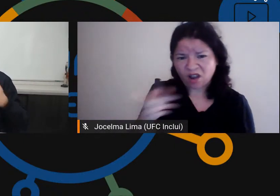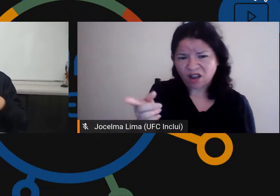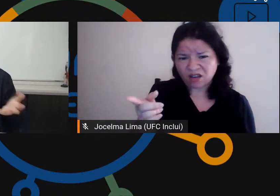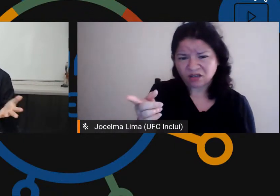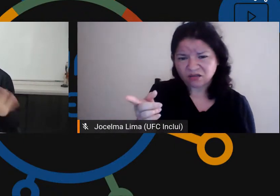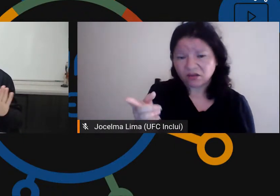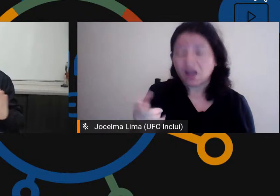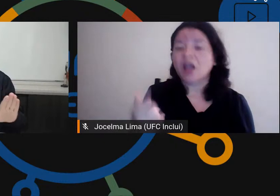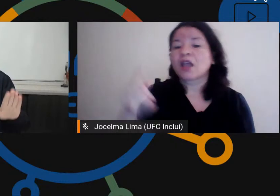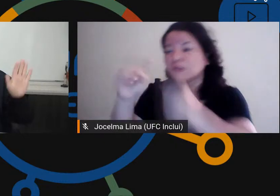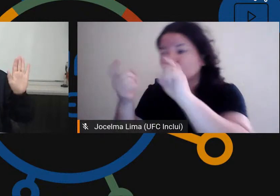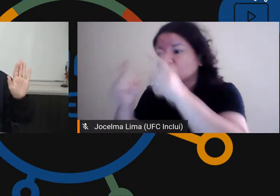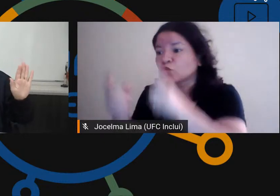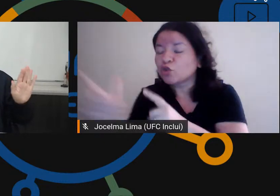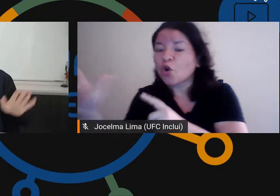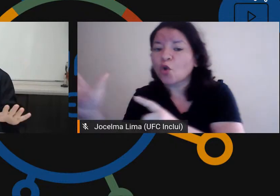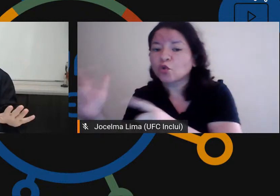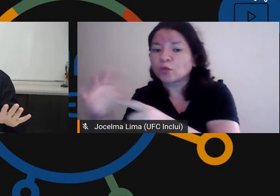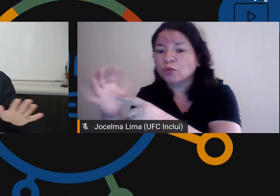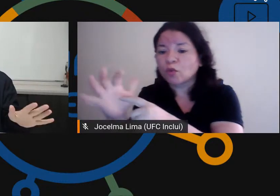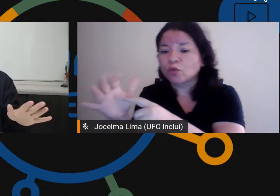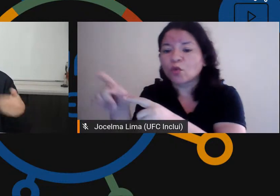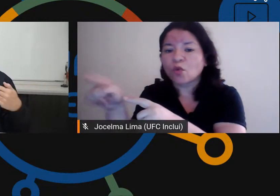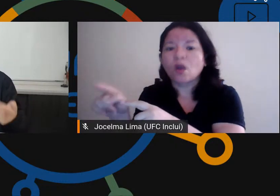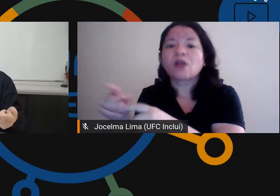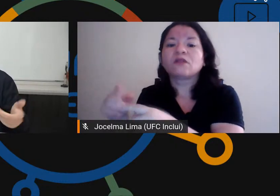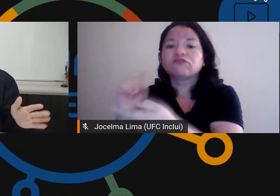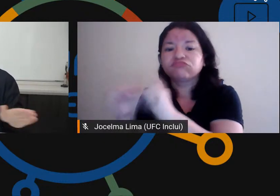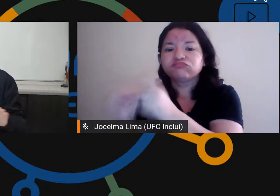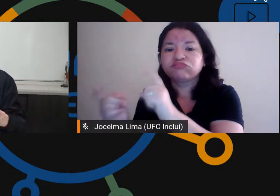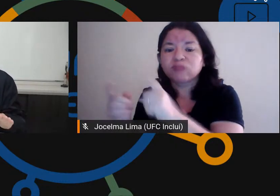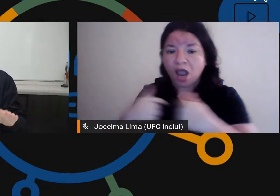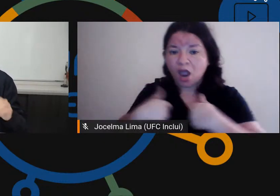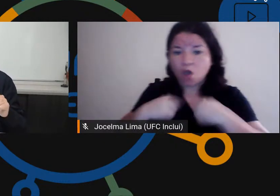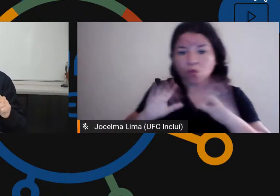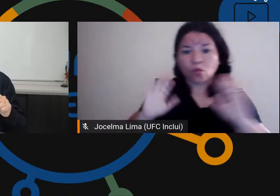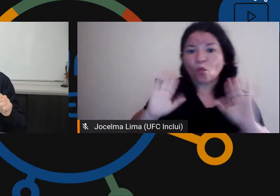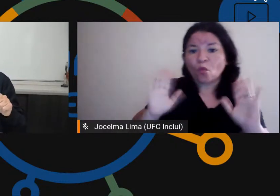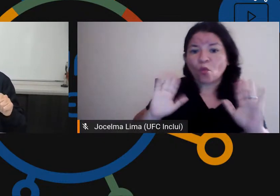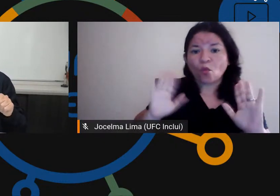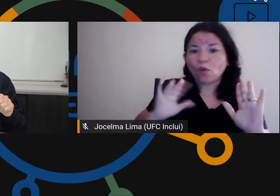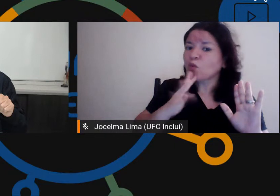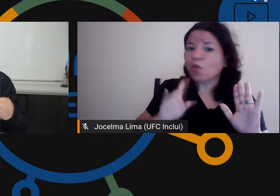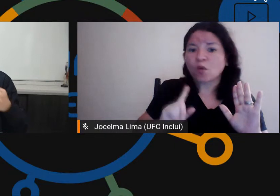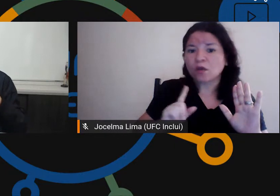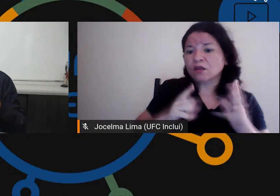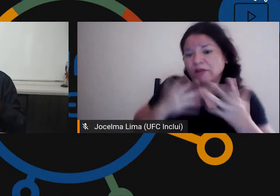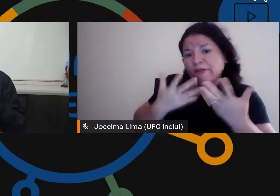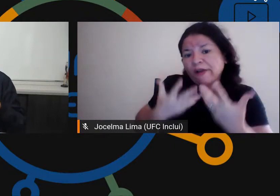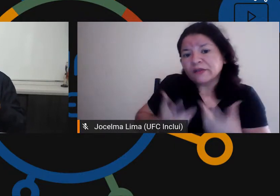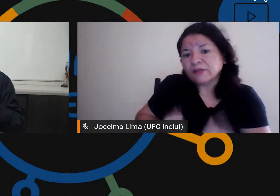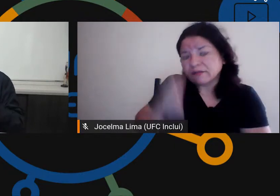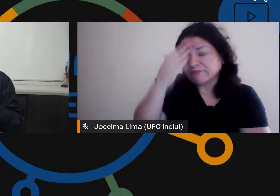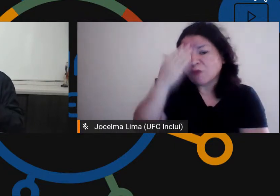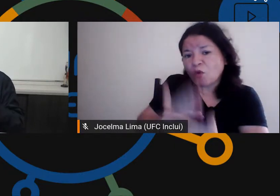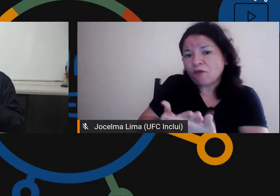outro mecânico, eu não, eu fico na minha. O que ele falar, eu vou aceitar se eu confio nele. Ponto. Eu posso